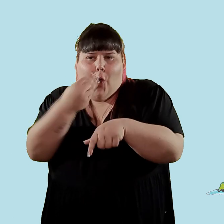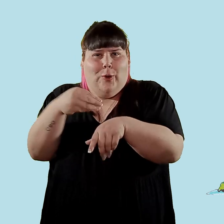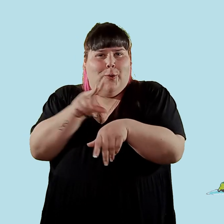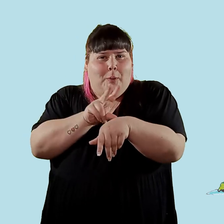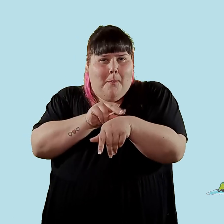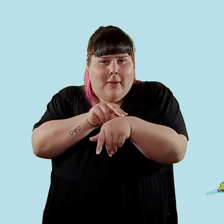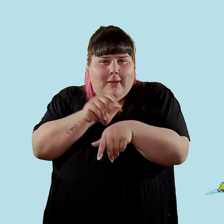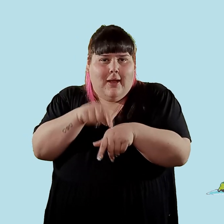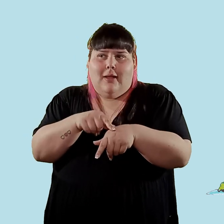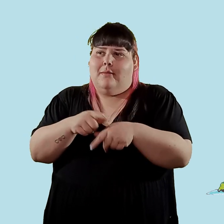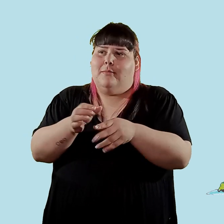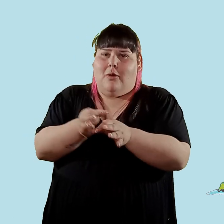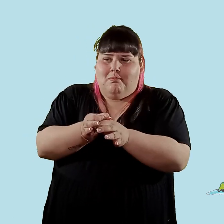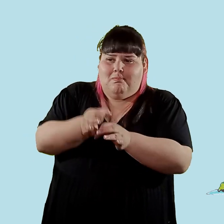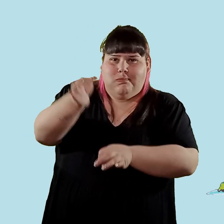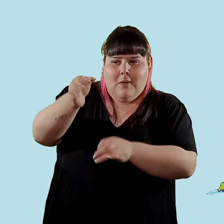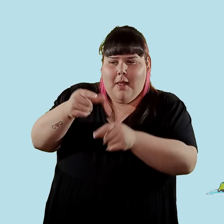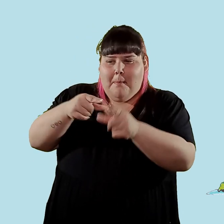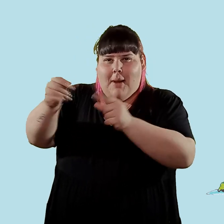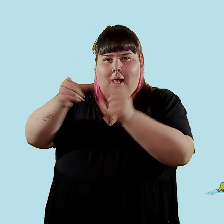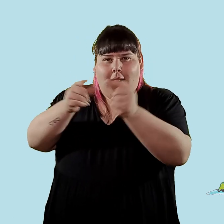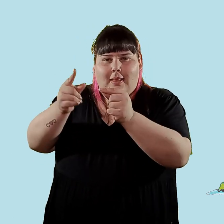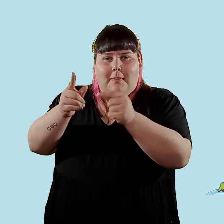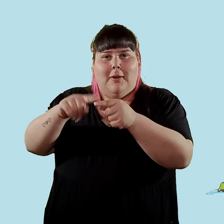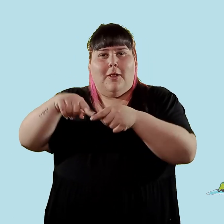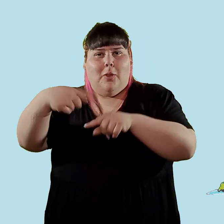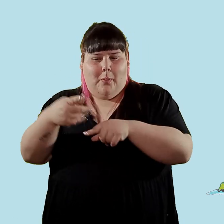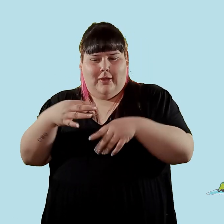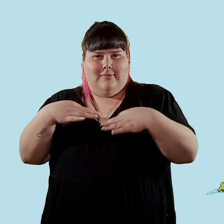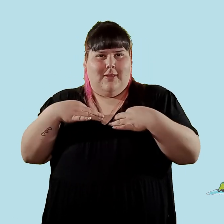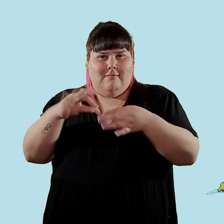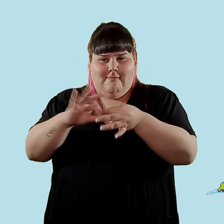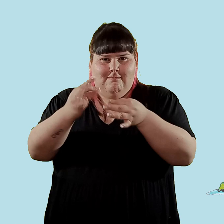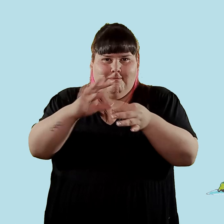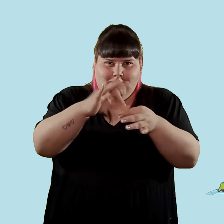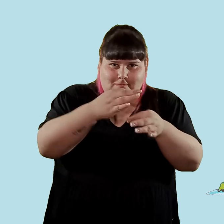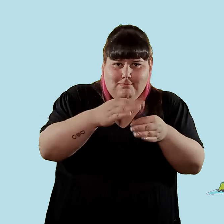tallos y hojas para la fabricación de tejidos, etc.